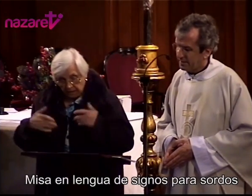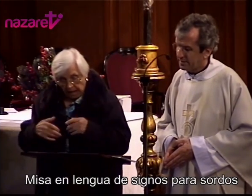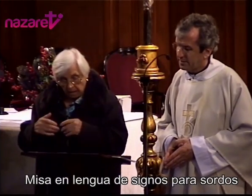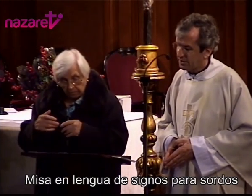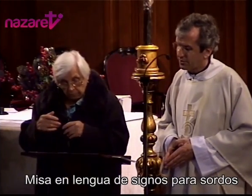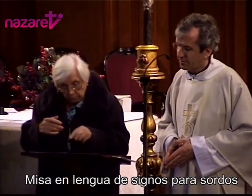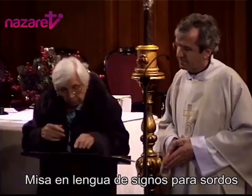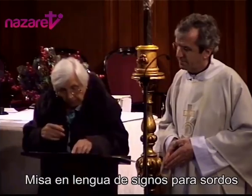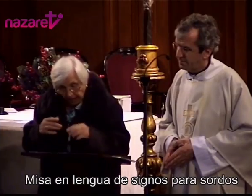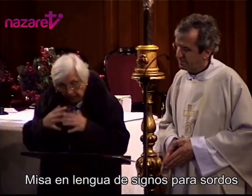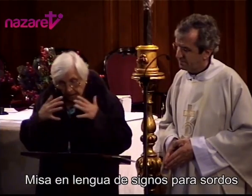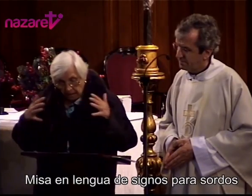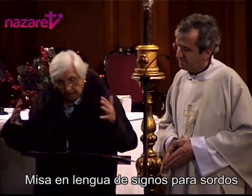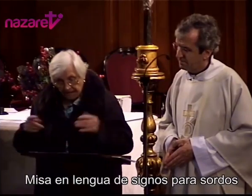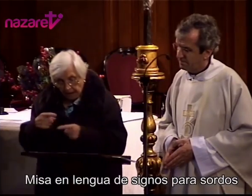habitantes de Sion.